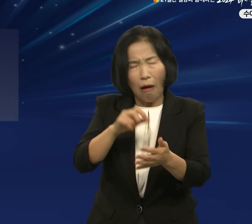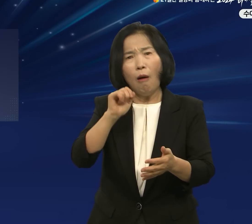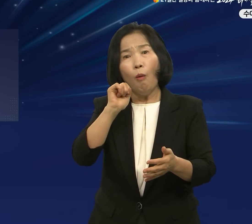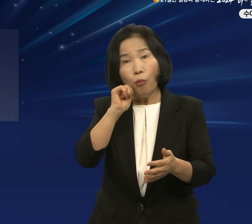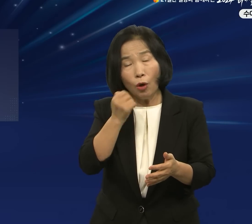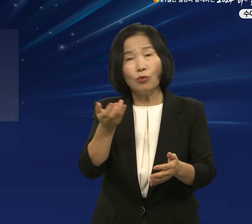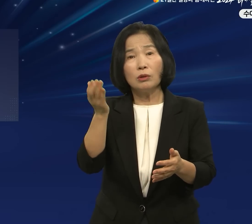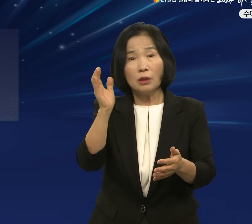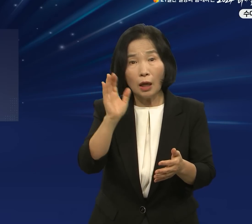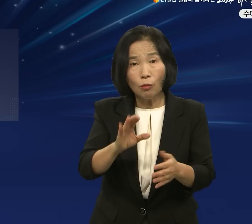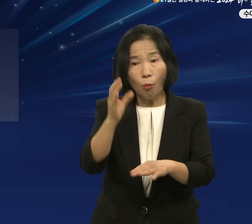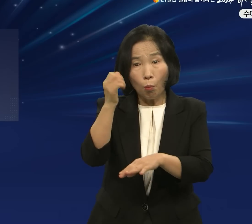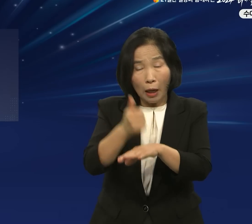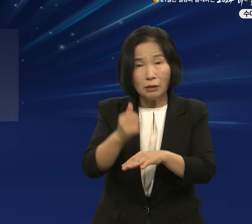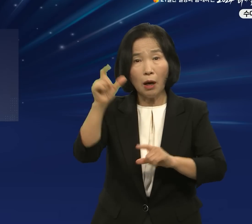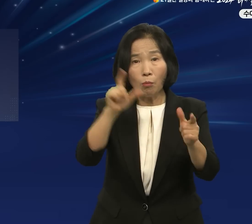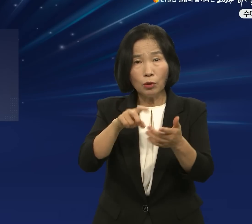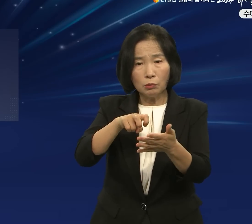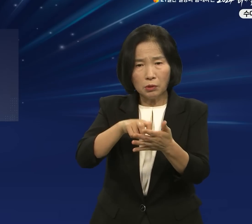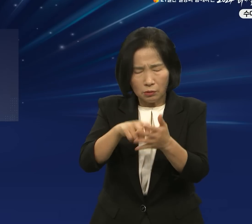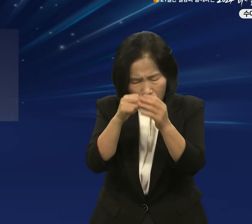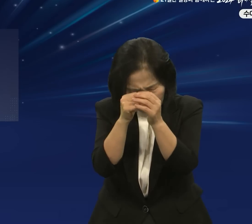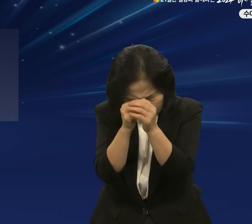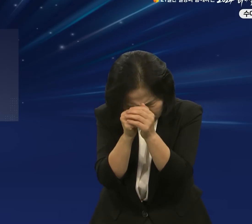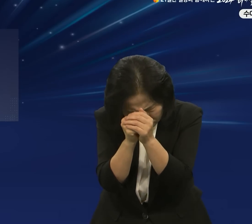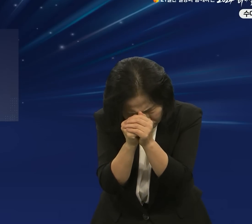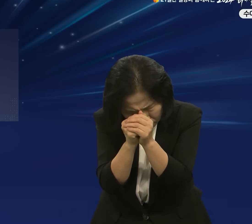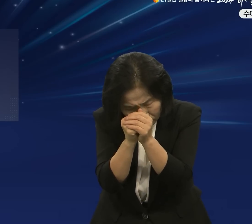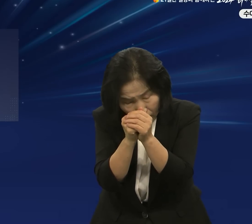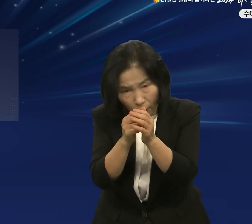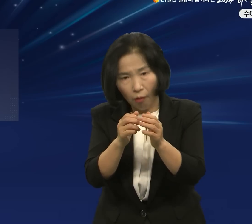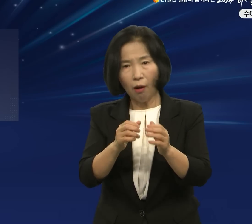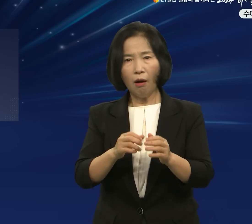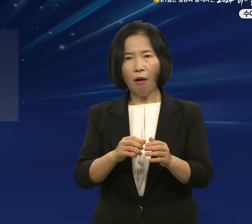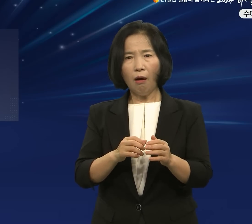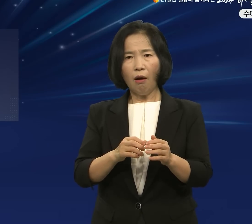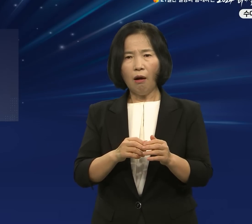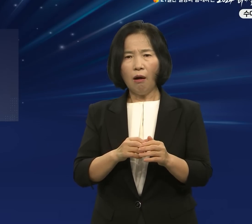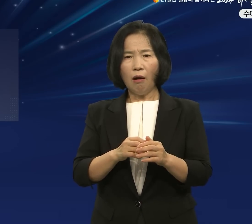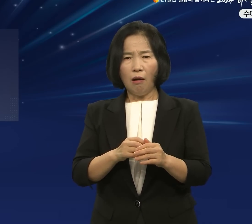상황인데도 그런 모습으로 돌아가신 겁니다.